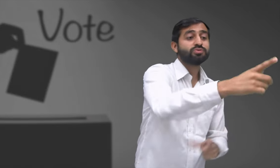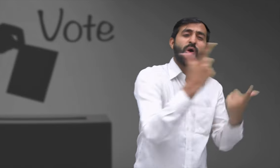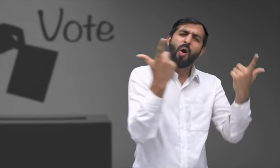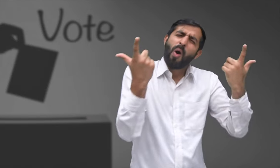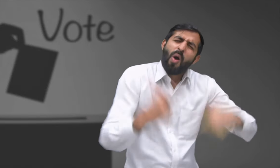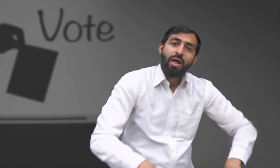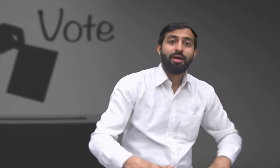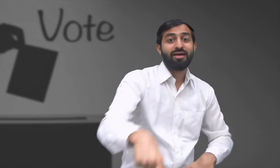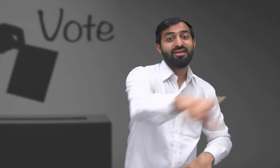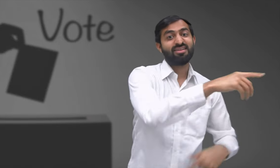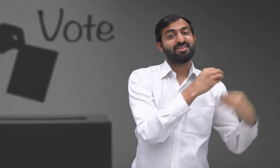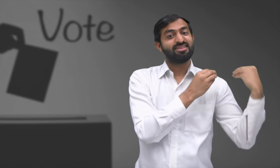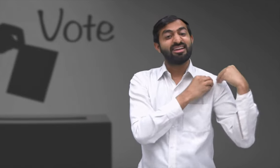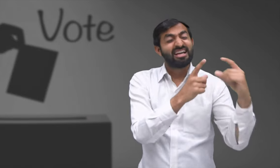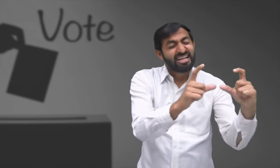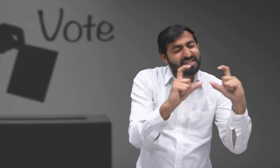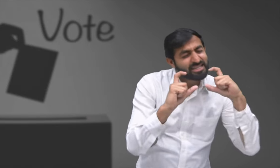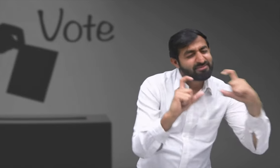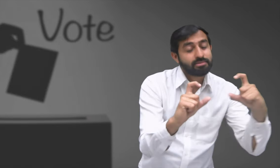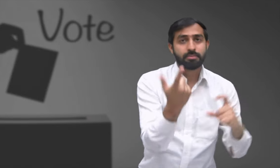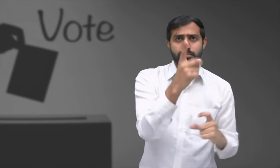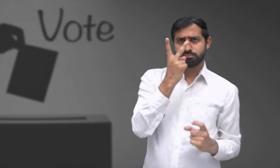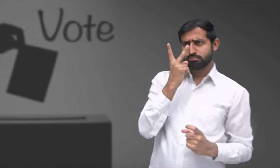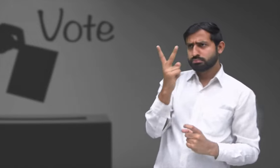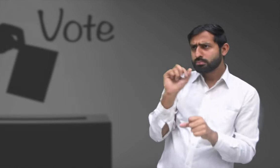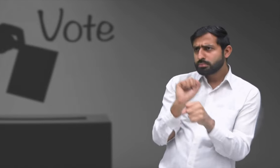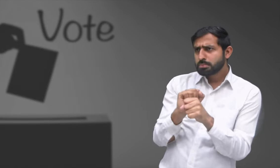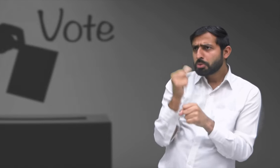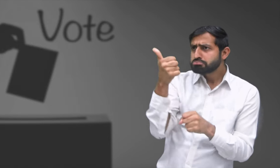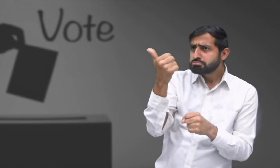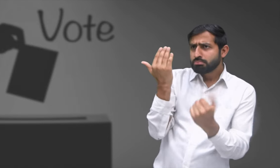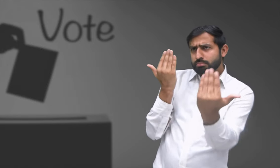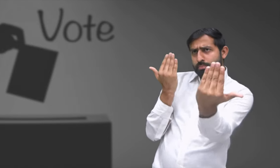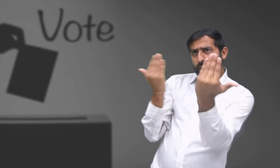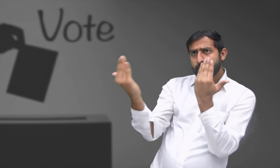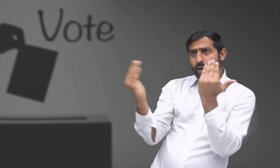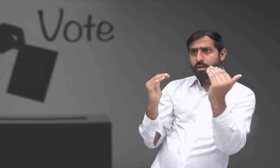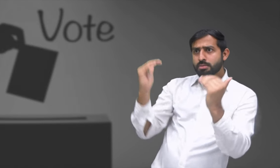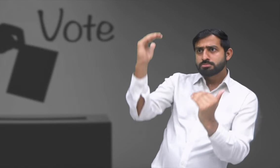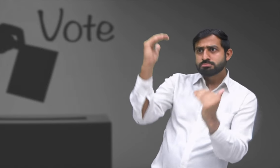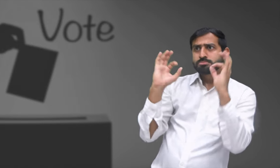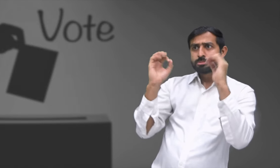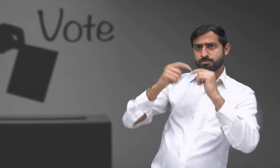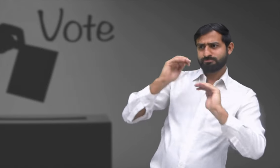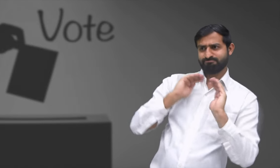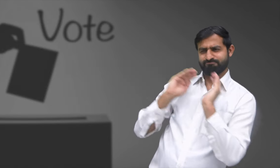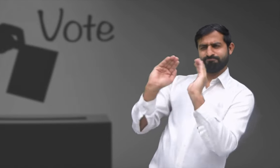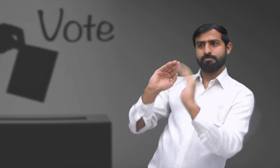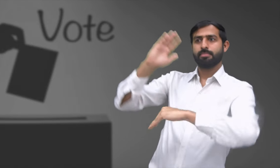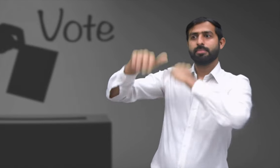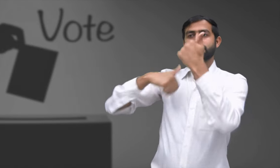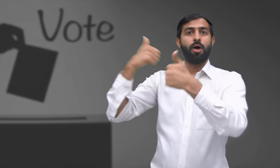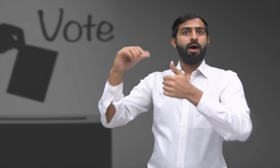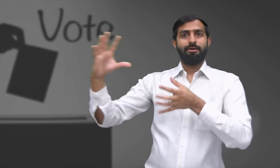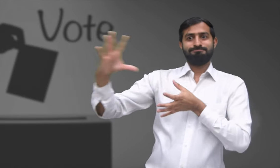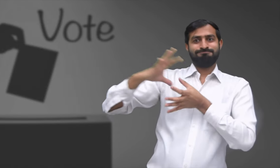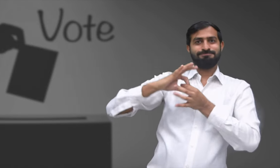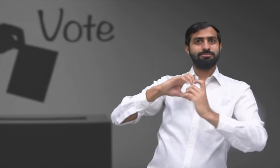में जनता को इससे नुकसान हो सकता है इसीलिए यह आप सभी की जिम्मेदारी है कि प्रत्याशियों को मतदान देख